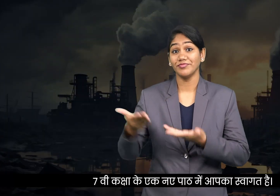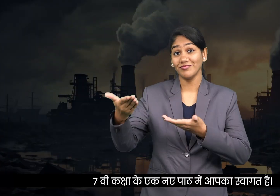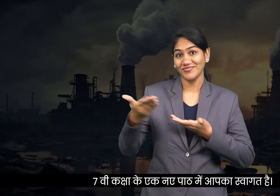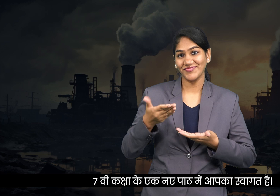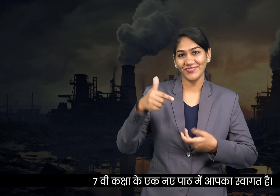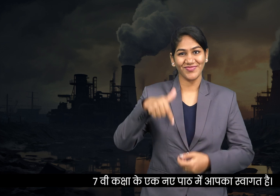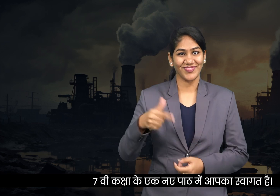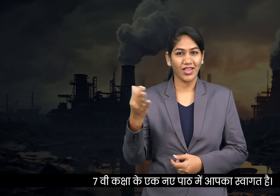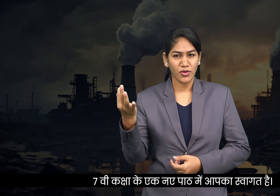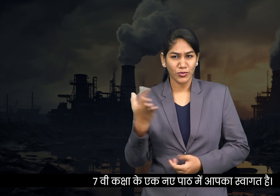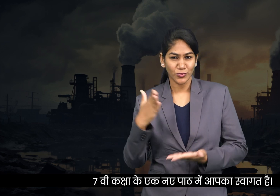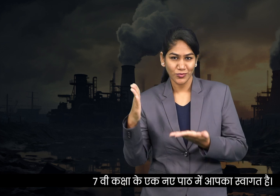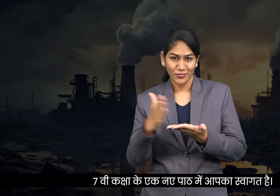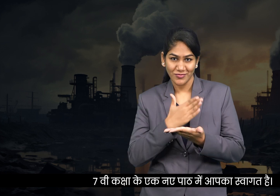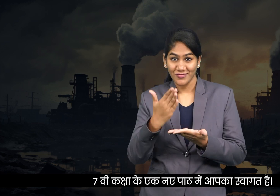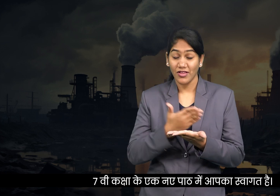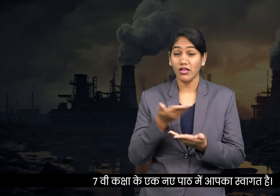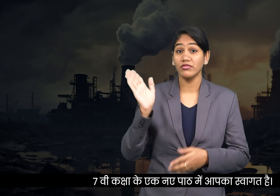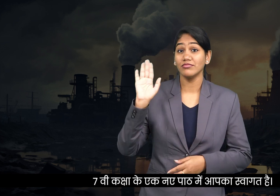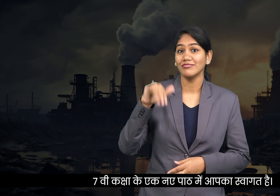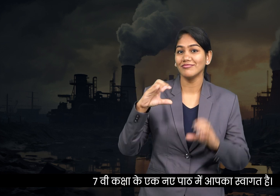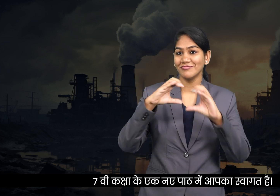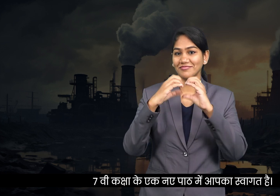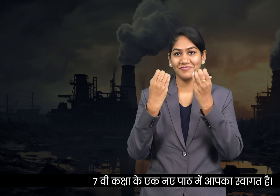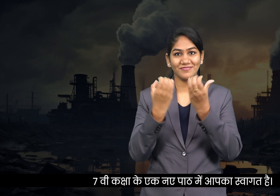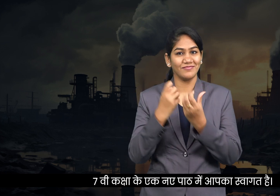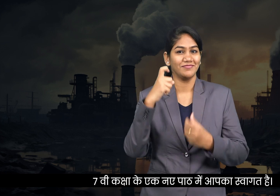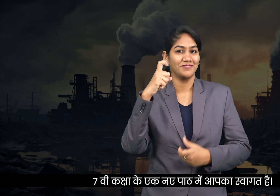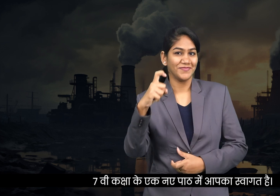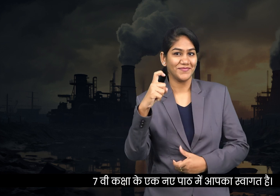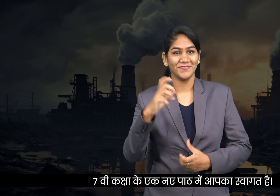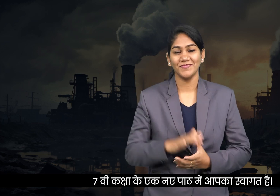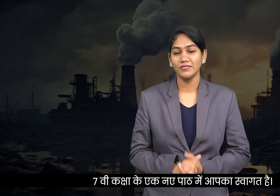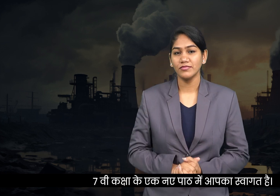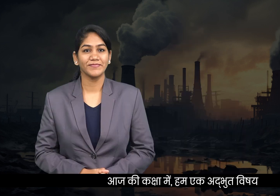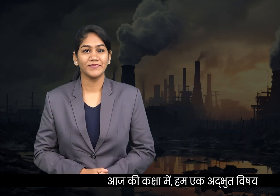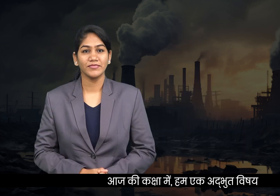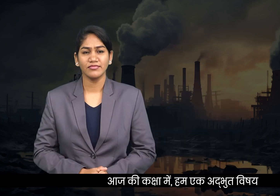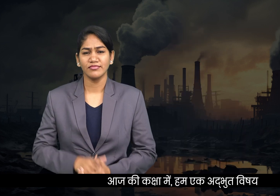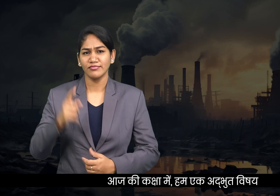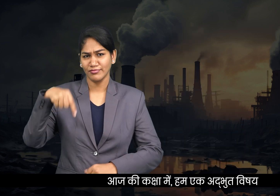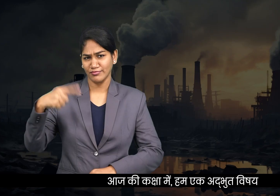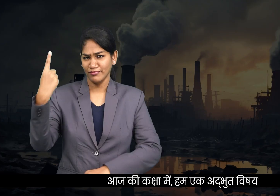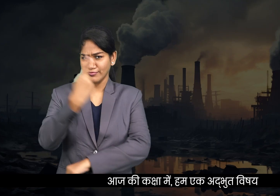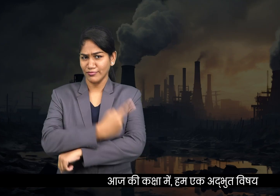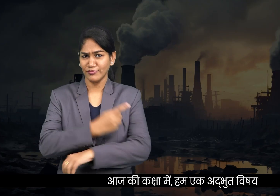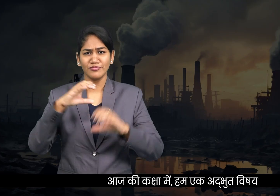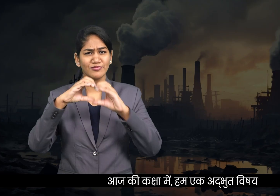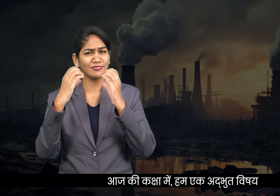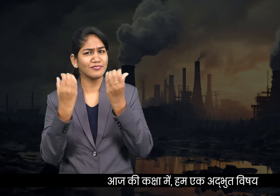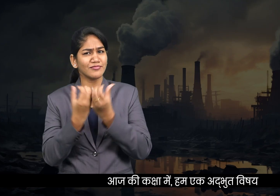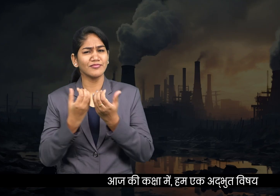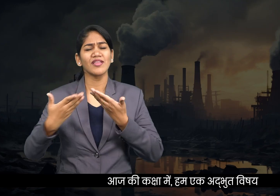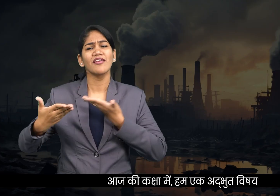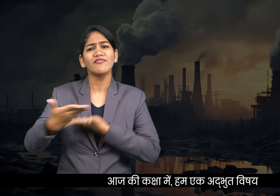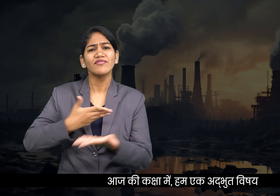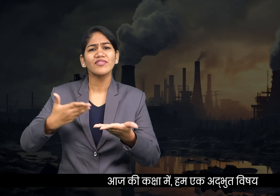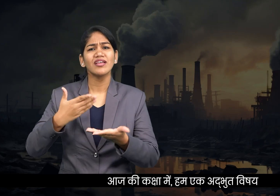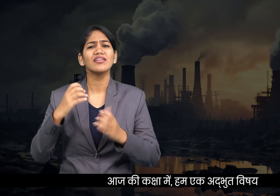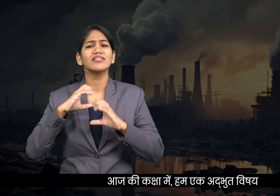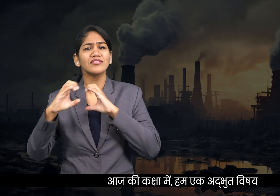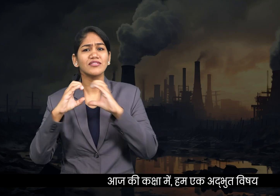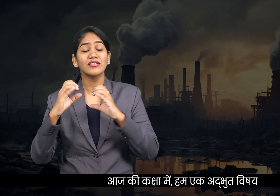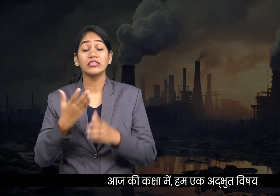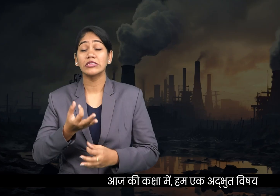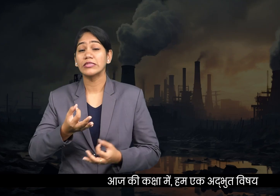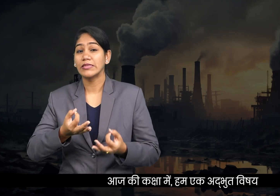नमस्कार। 7वीं कक्षा के एक नए पाठ में आपका स्वागत है। आज की कक्षा में हम एक